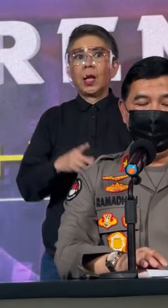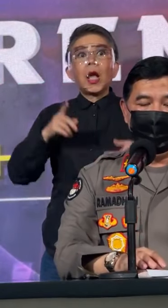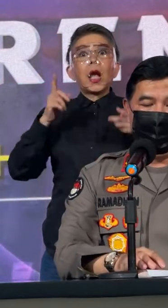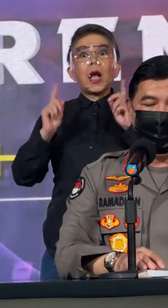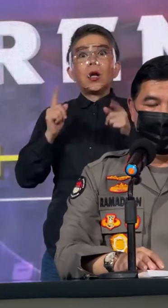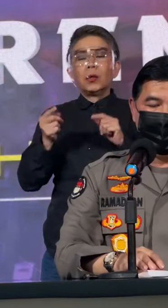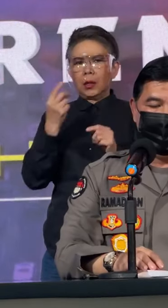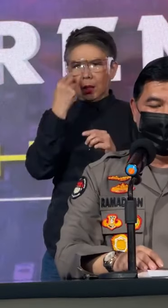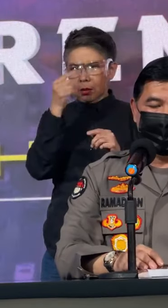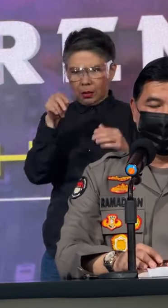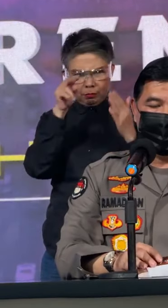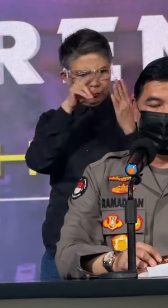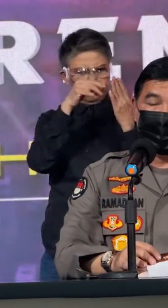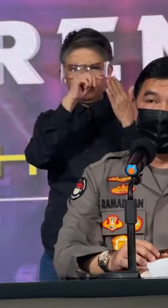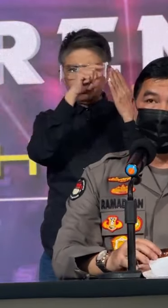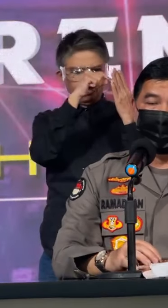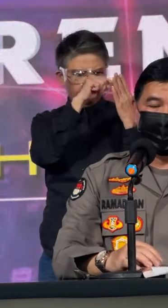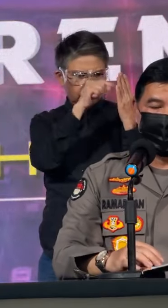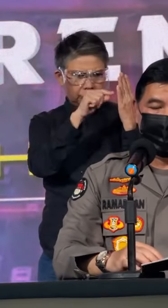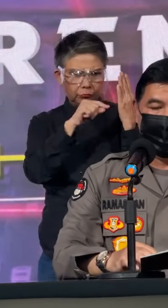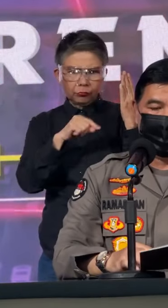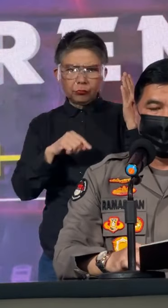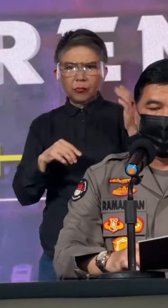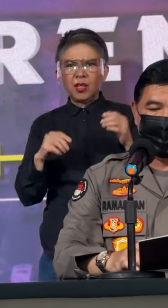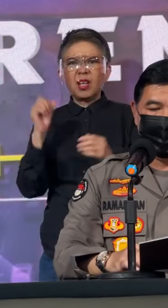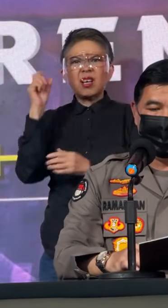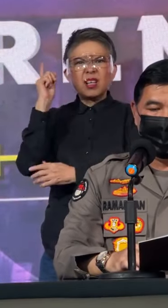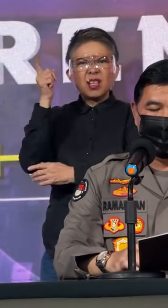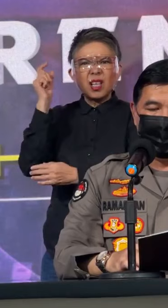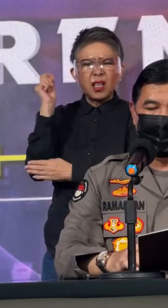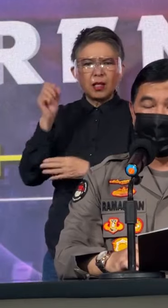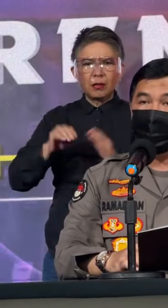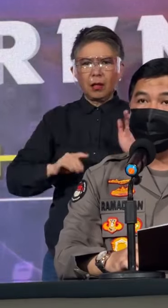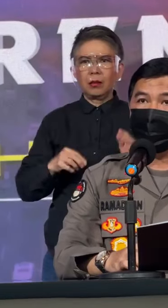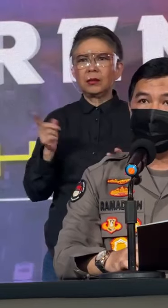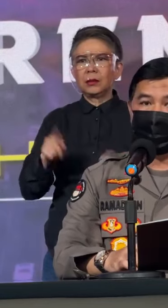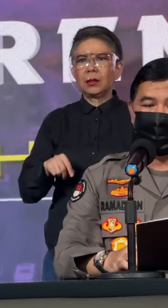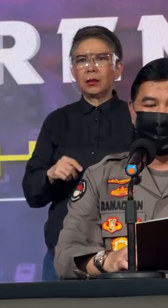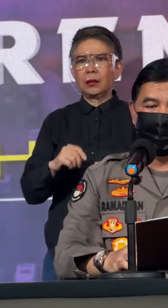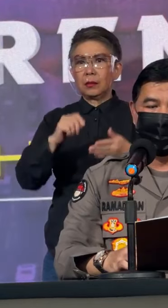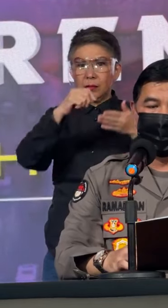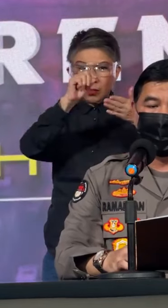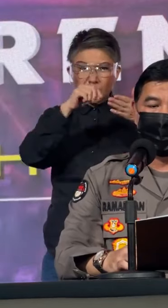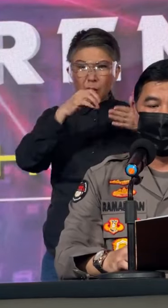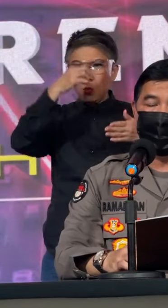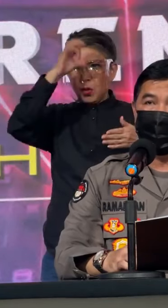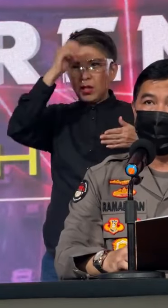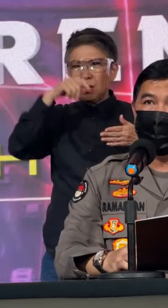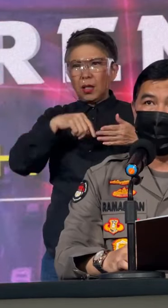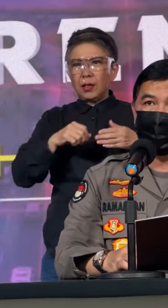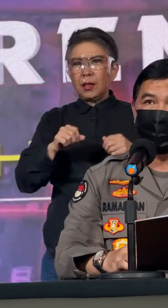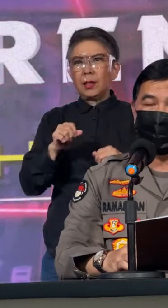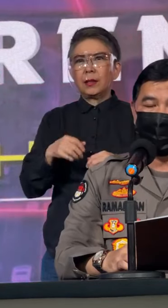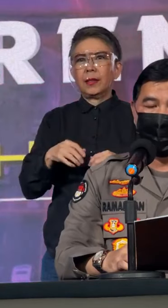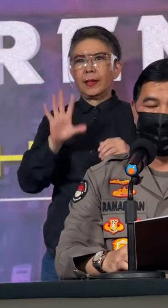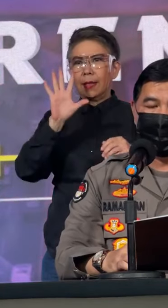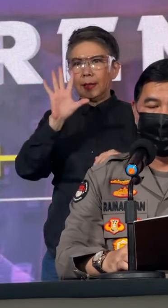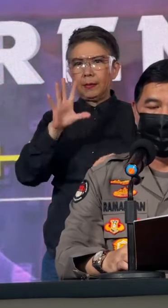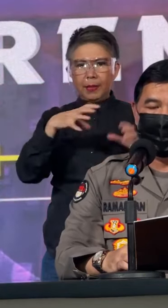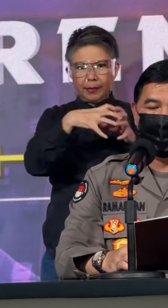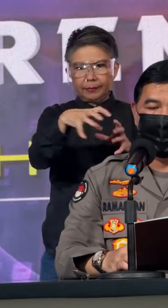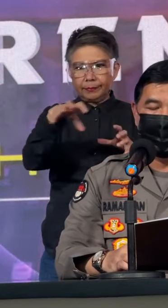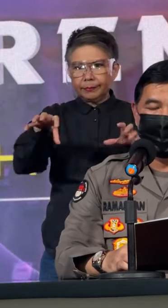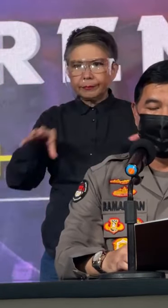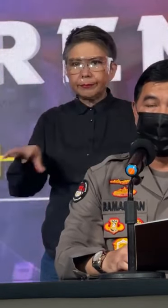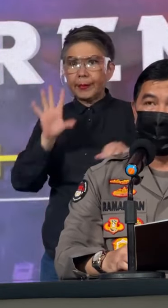Apabila dilihat dari data tren jenis kejahatan yang menjadi catatan kepolisian, ada 5 kasus